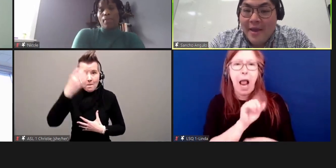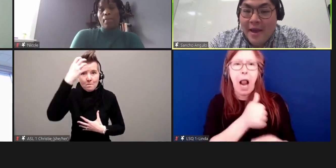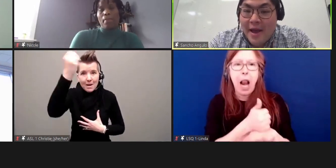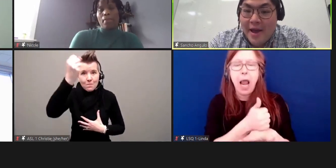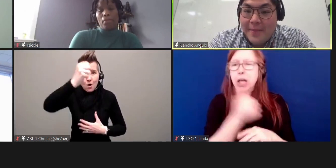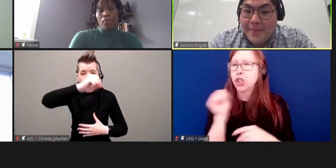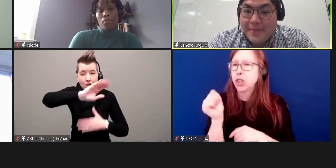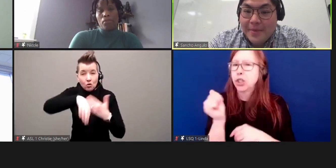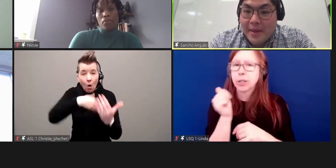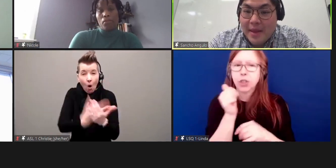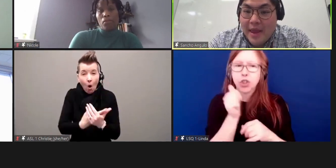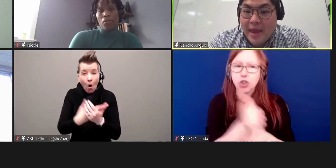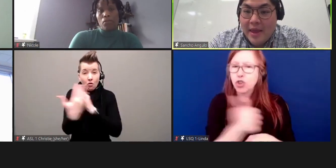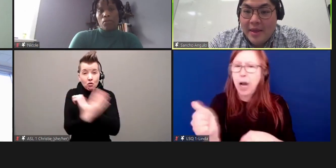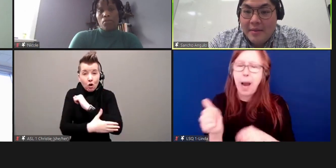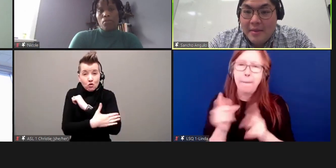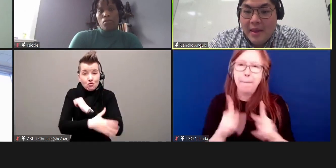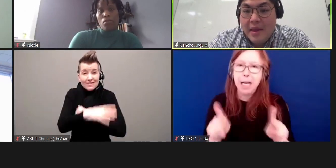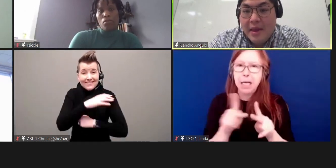intéressant.